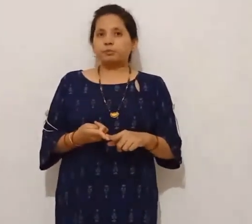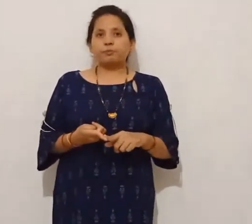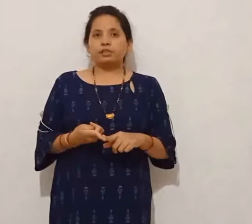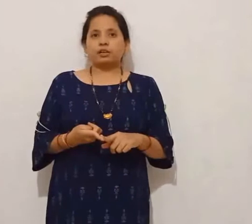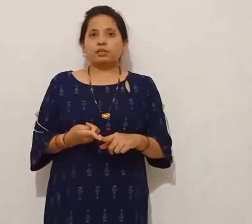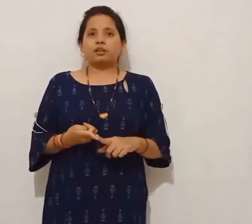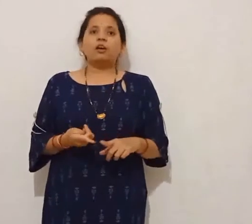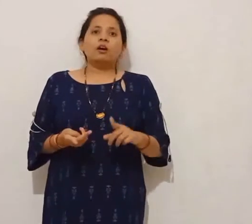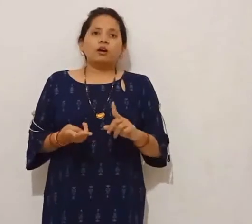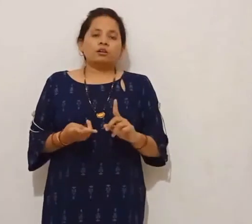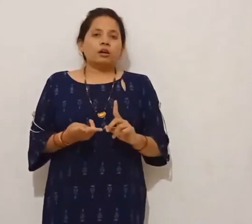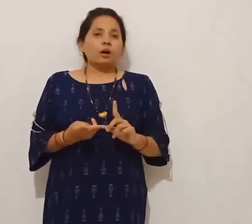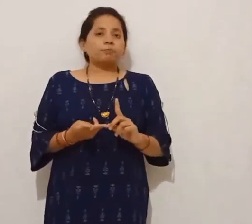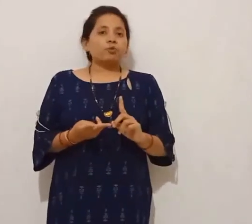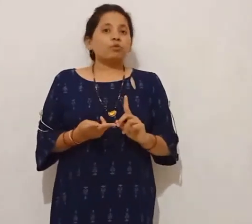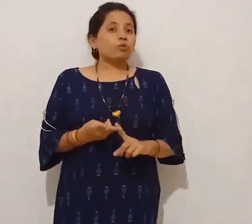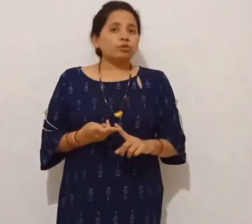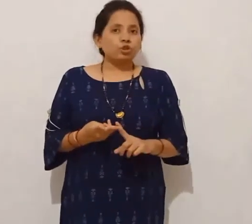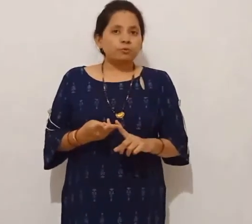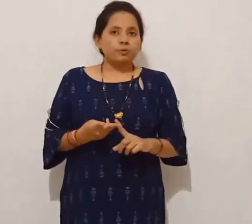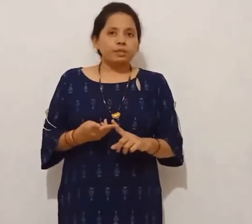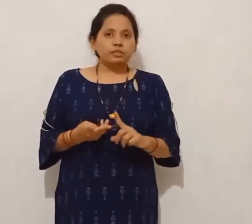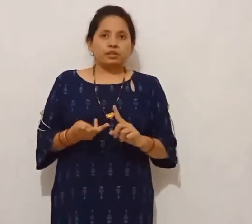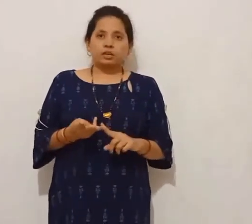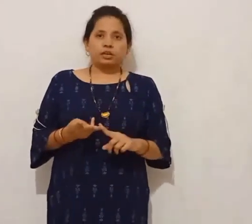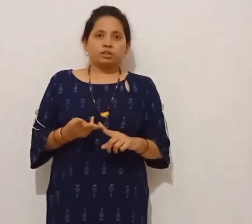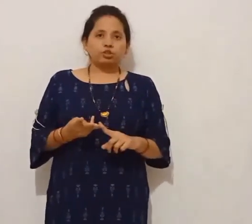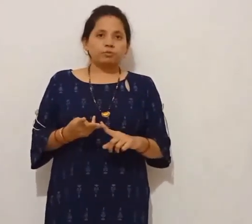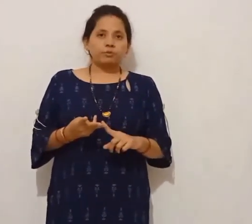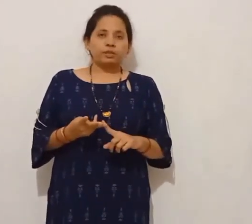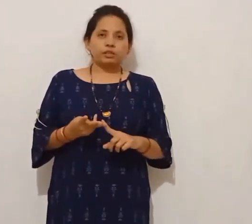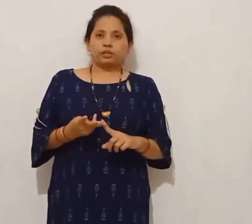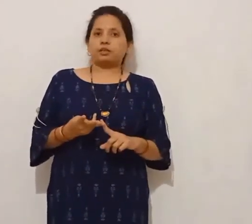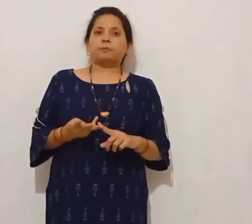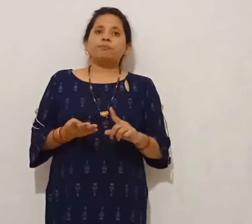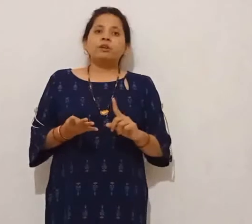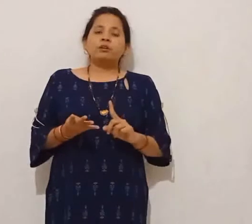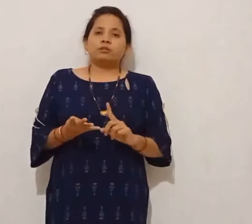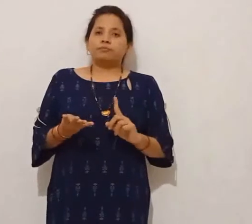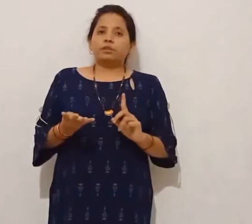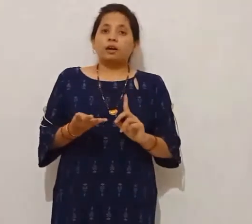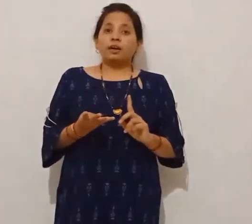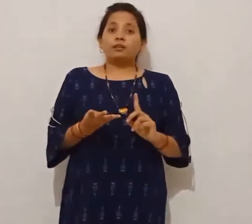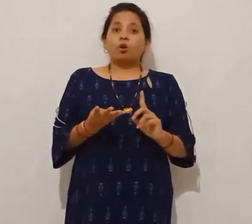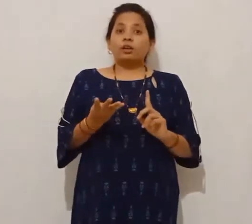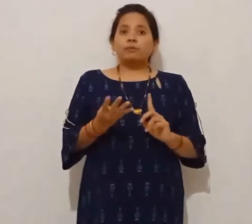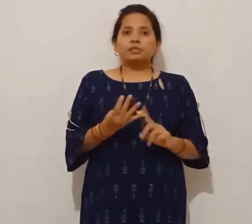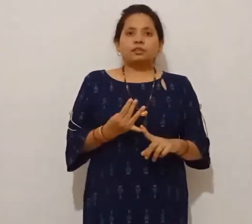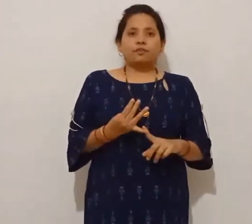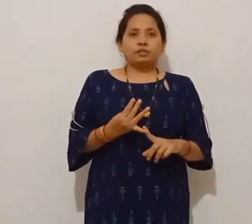मिल जाएगी, आपको clothes shops भी मिल जाएगी, किराना shops भी मिल जाएगी. Again, और क्या मिल सकता है,